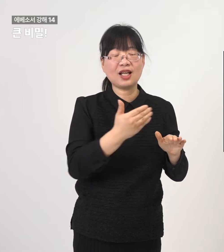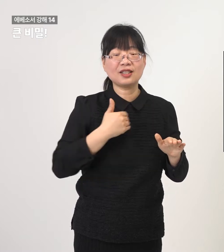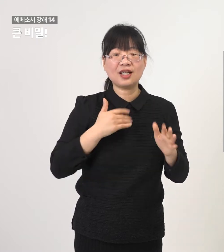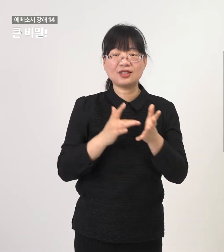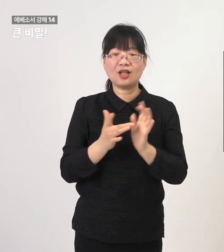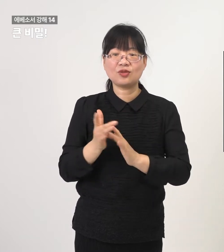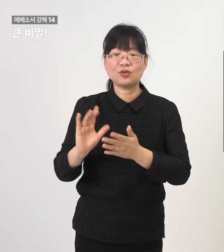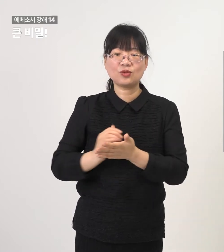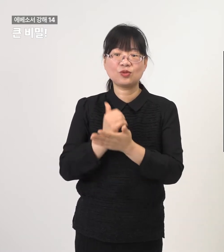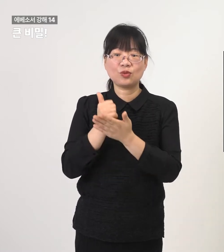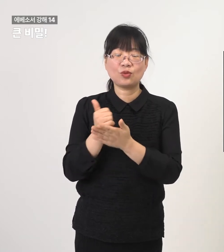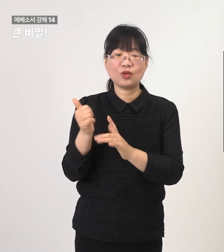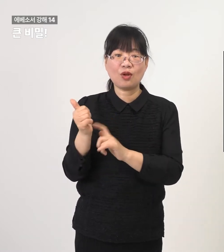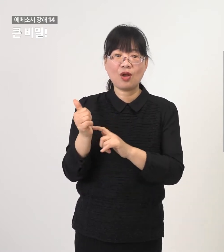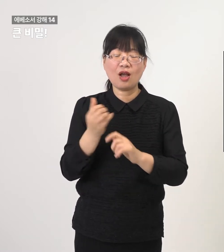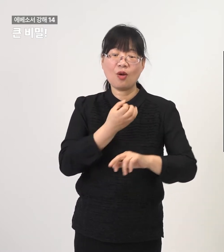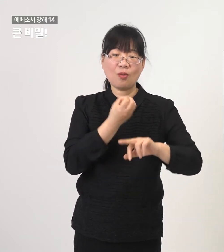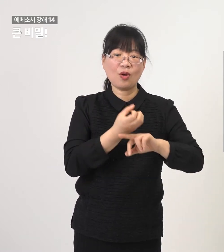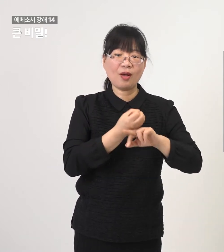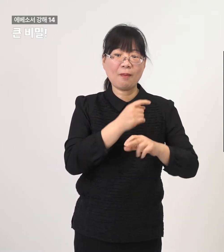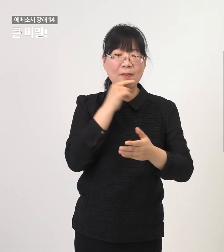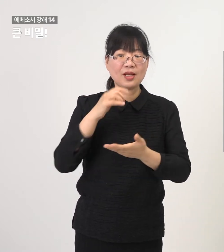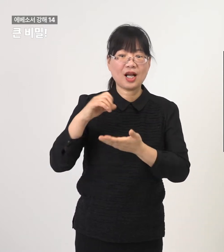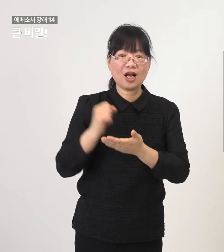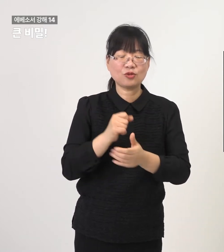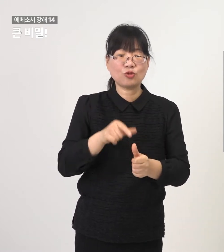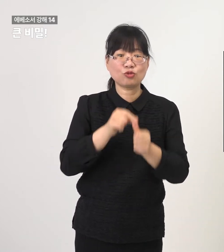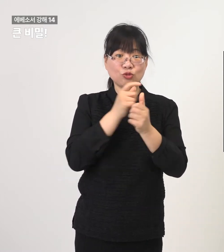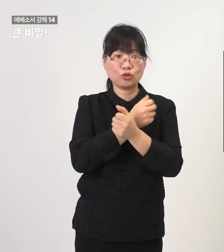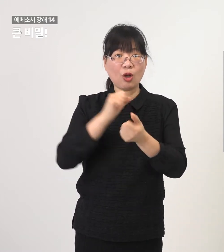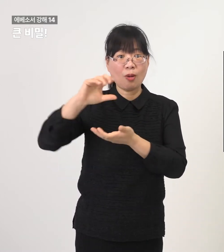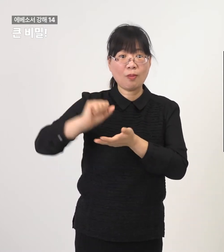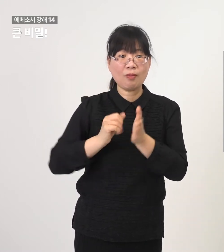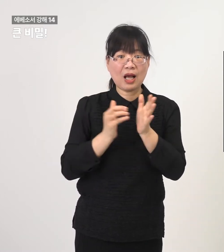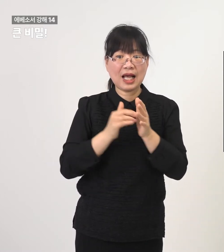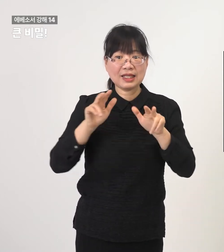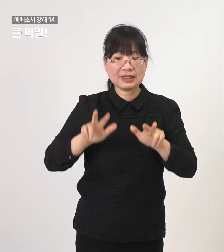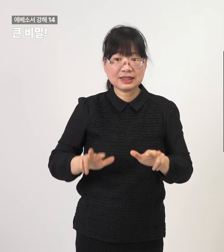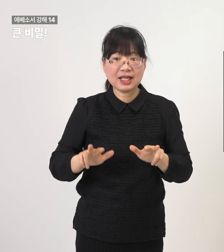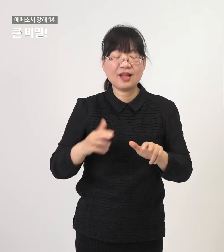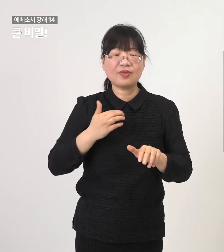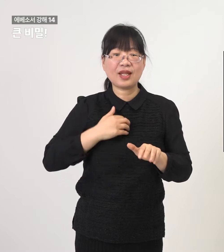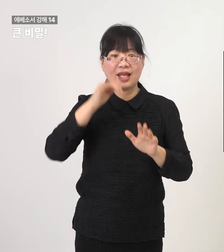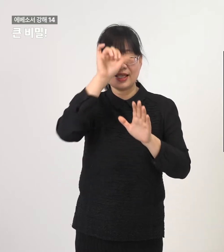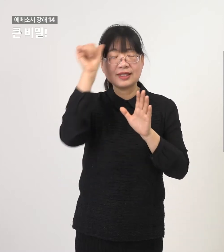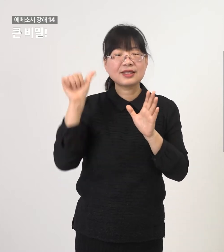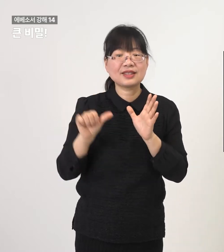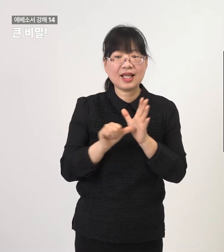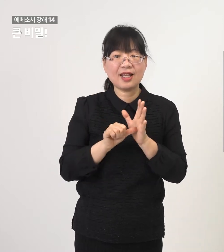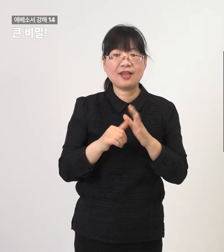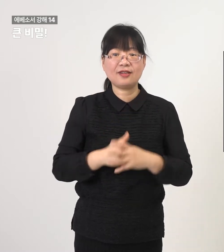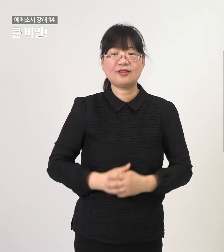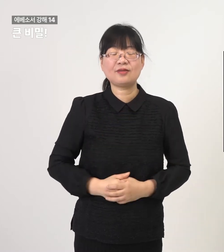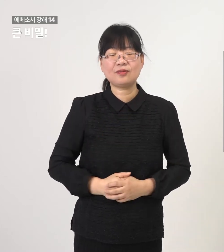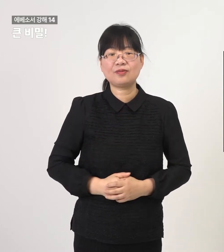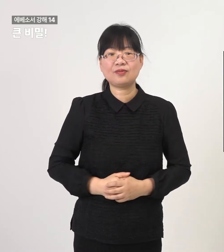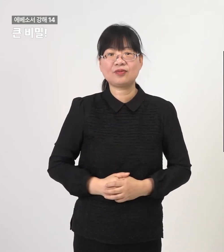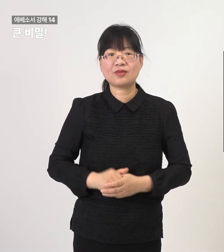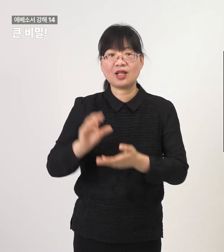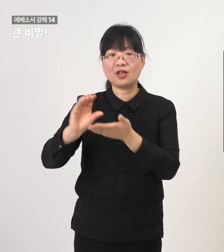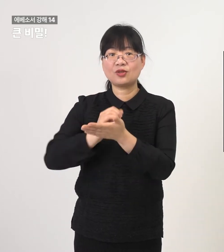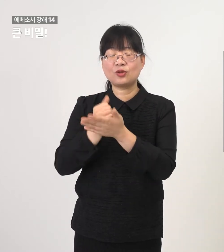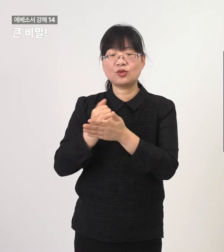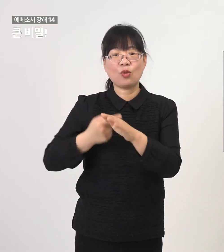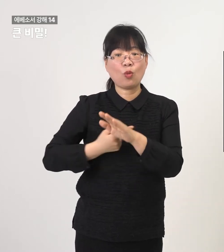예수 그리스도의 보배로운 피로 구속함을 입었다면 이제는 더 이상 내 인생을